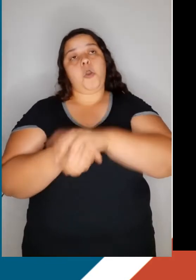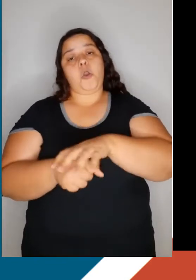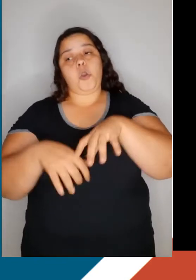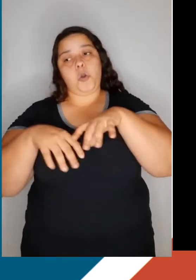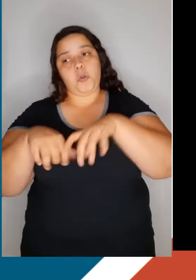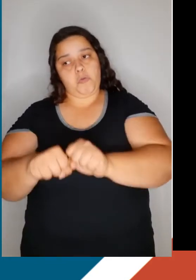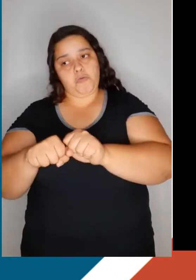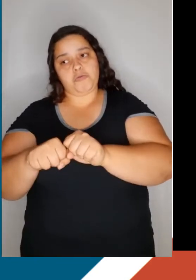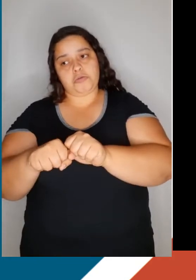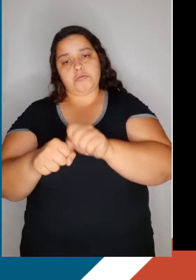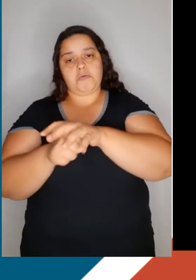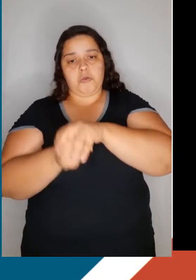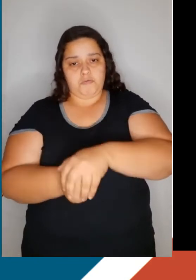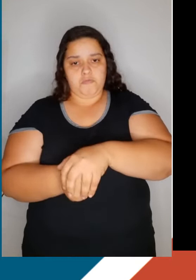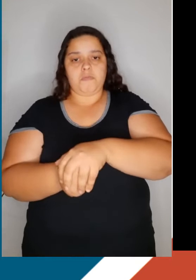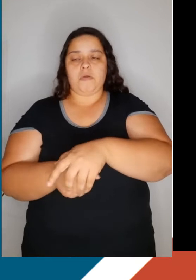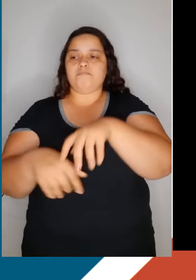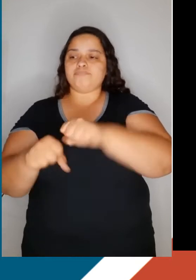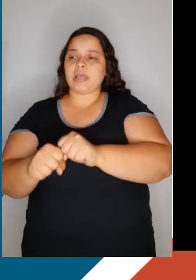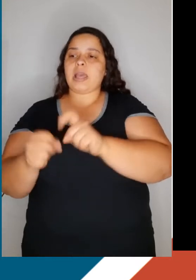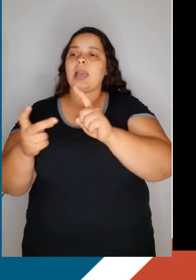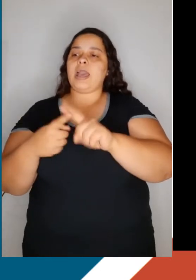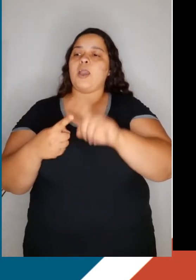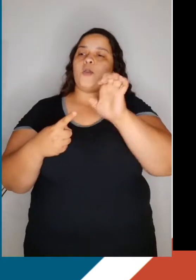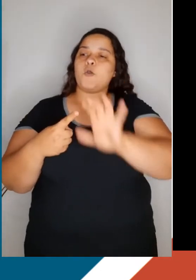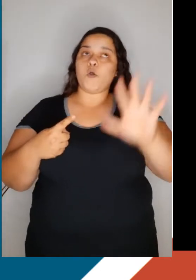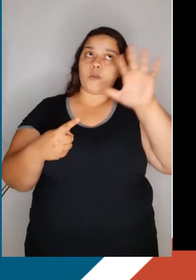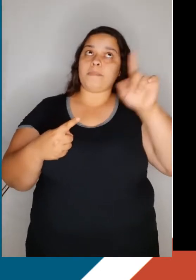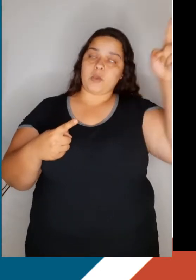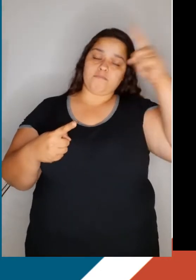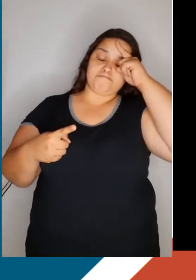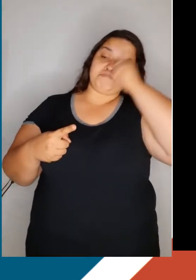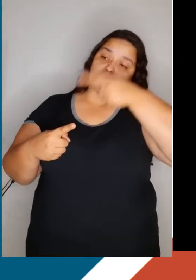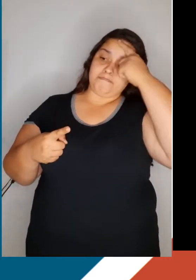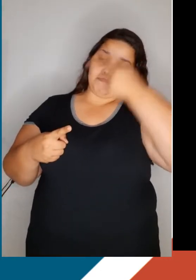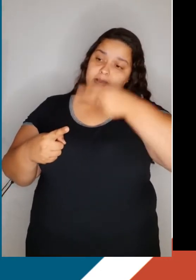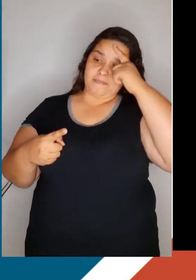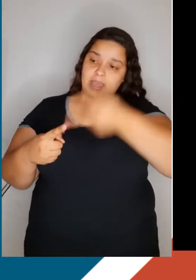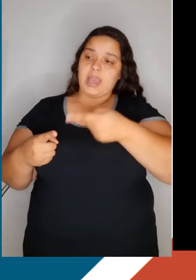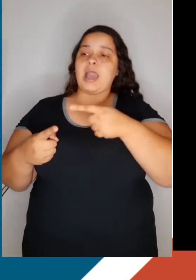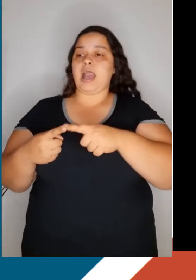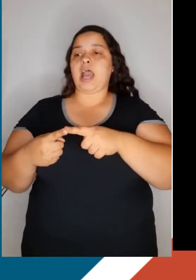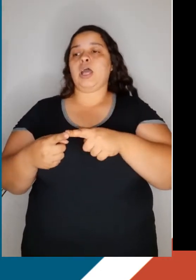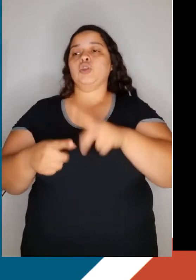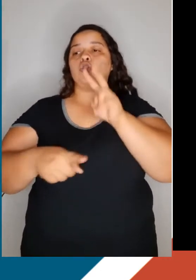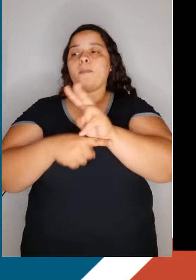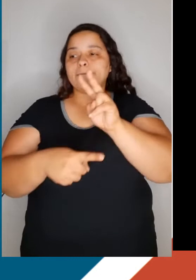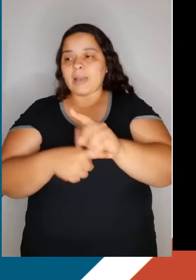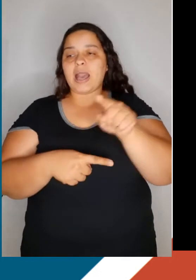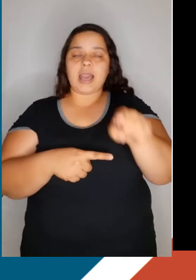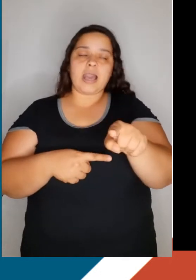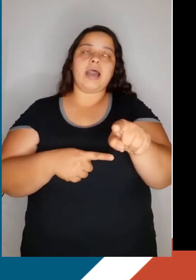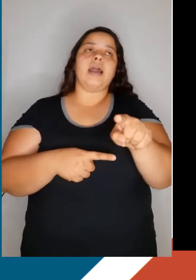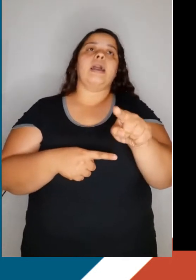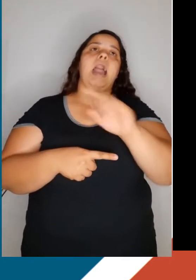era administrada diretamente por um Estado europeu, então a gente tinha um agente europeu em território africano ou asiático para cuidar da administração,